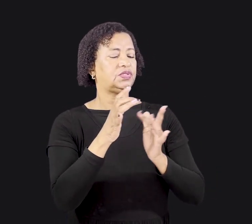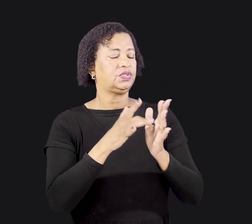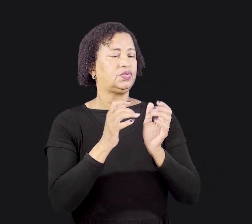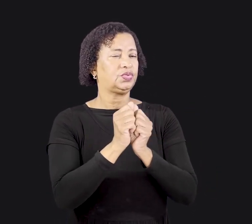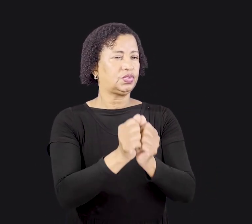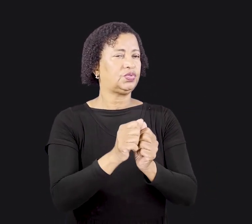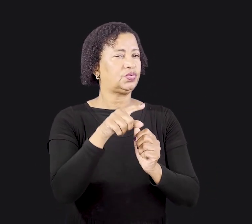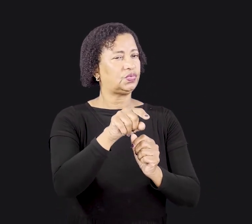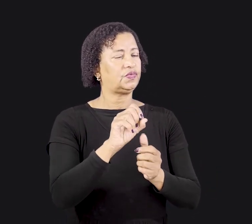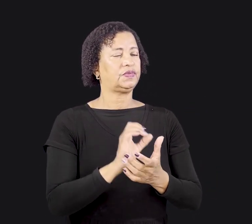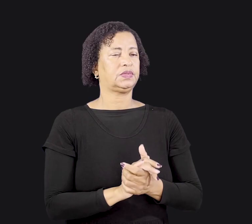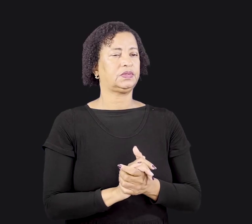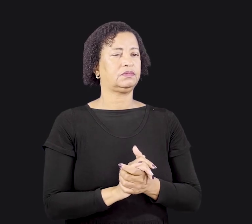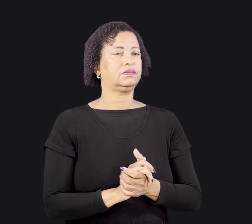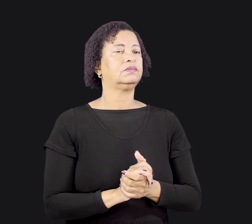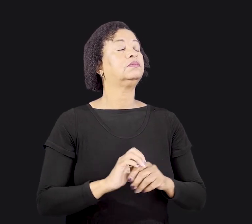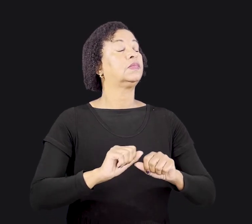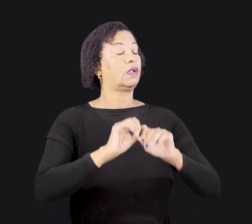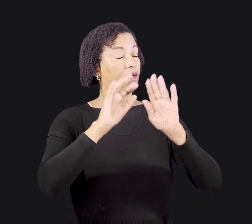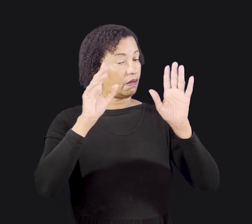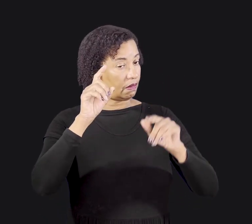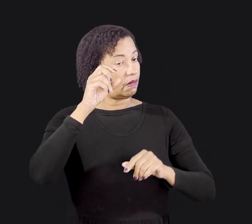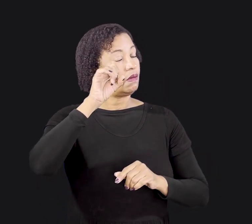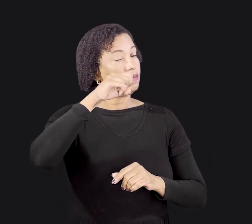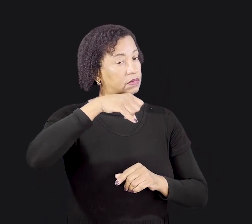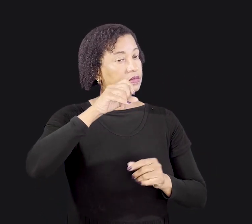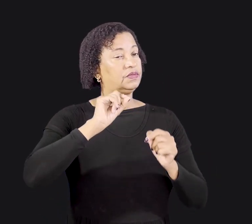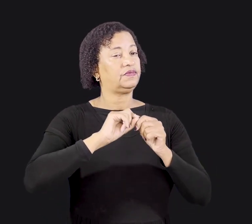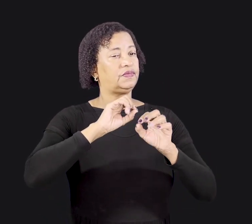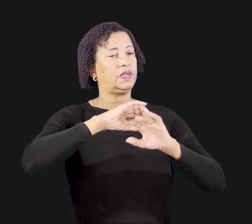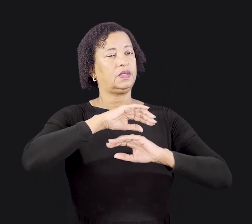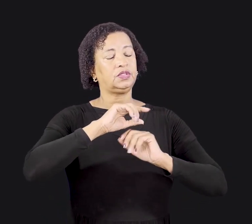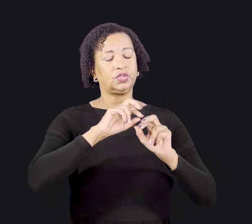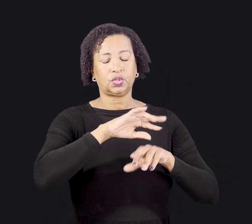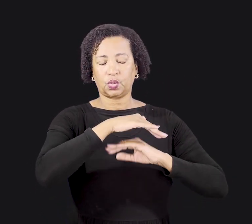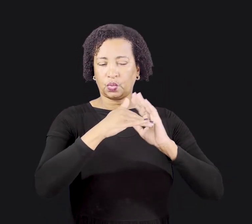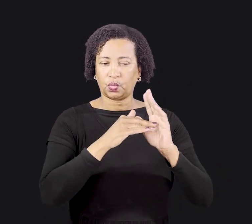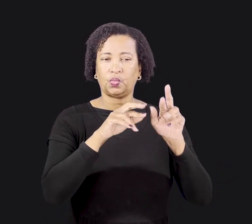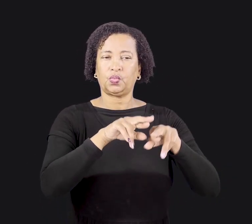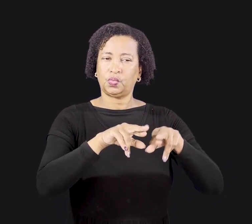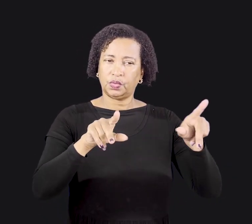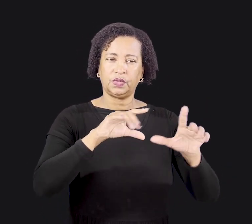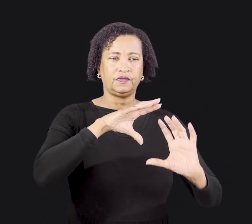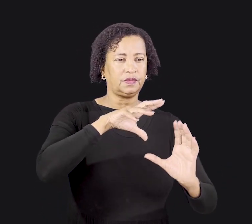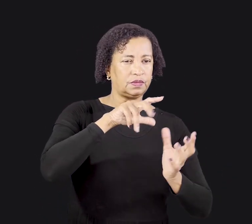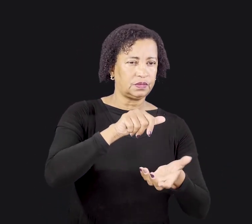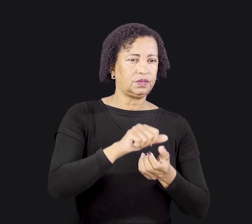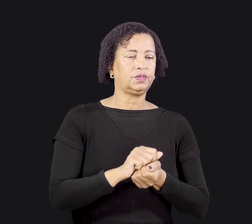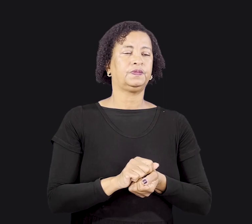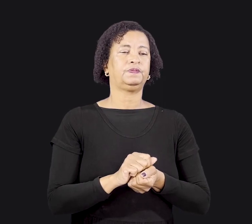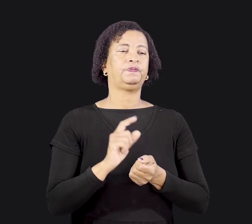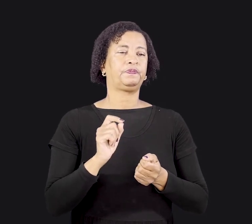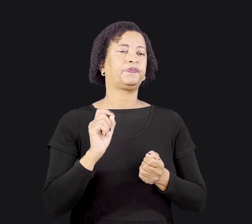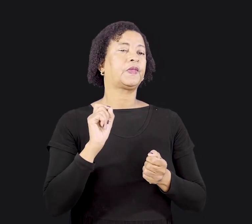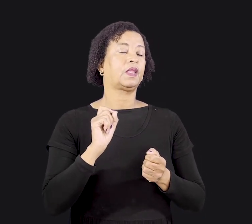você? Claro que sim, faz toda a diferença do mundo. É clara a aplicação que fazemos dessa